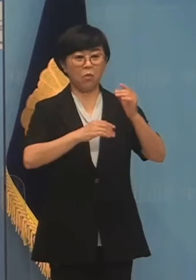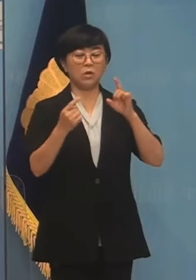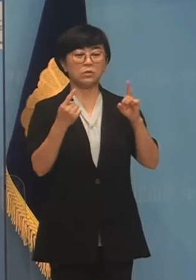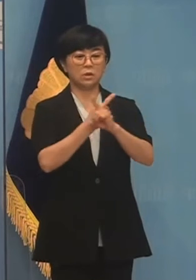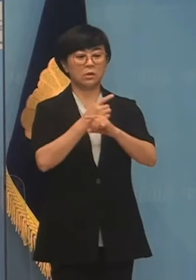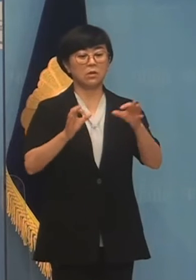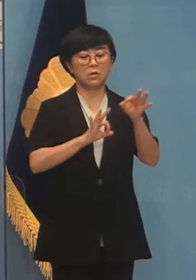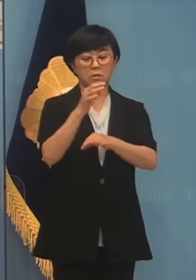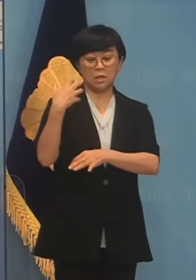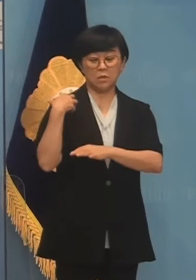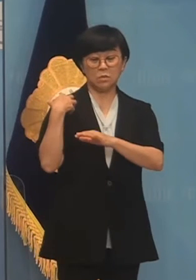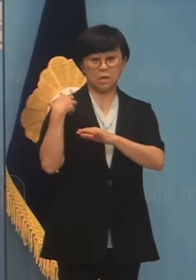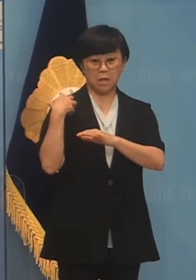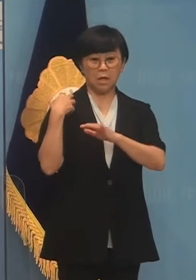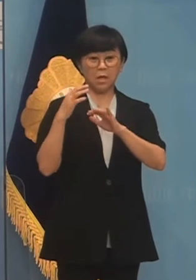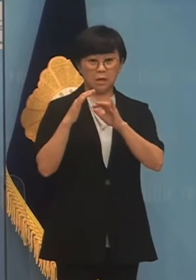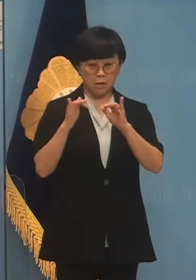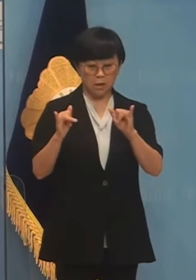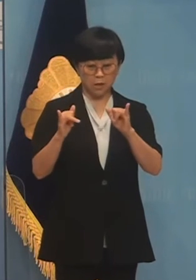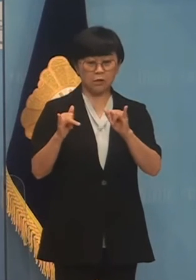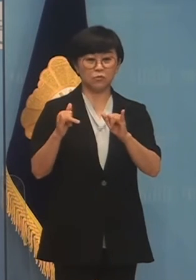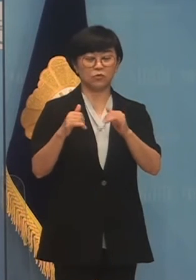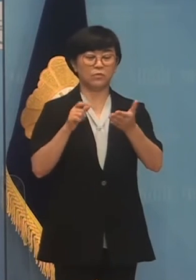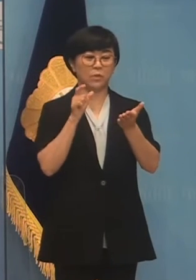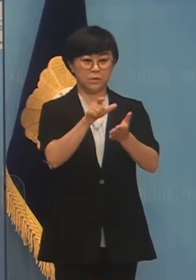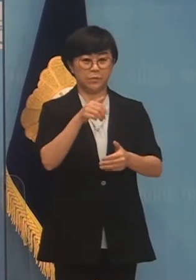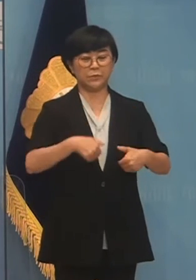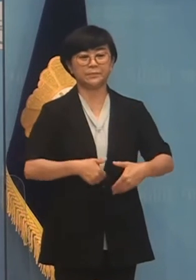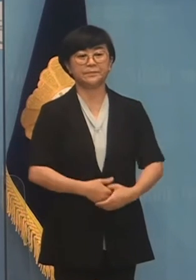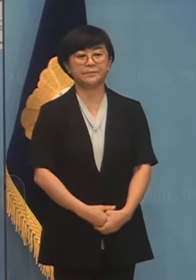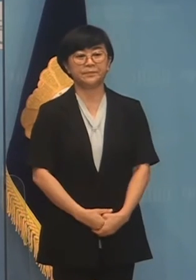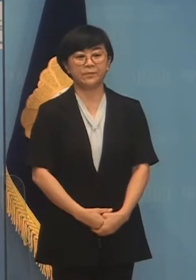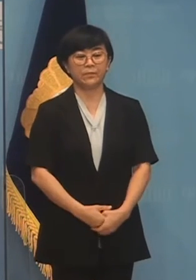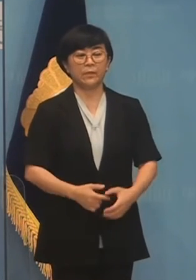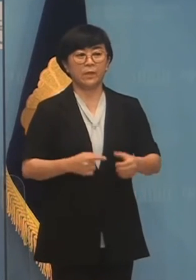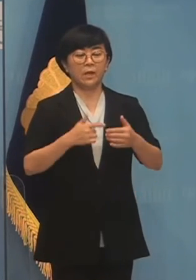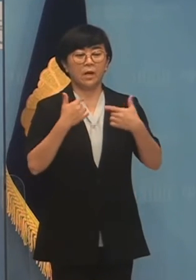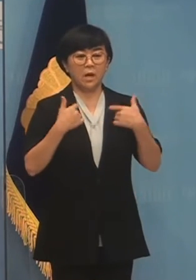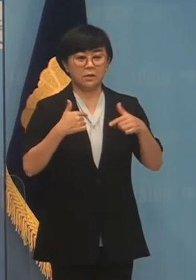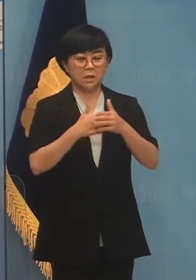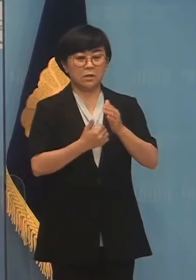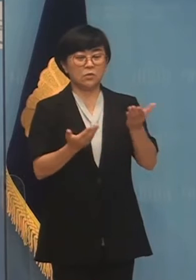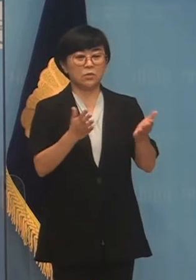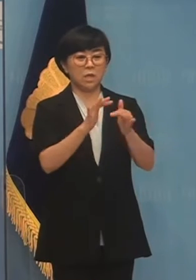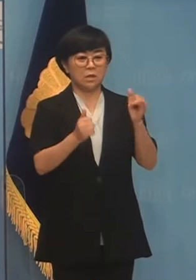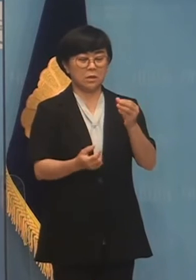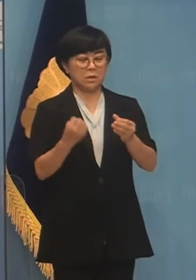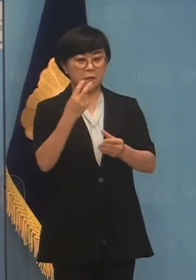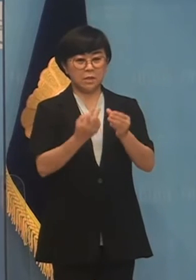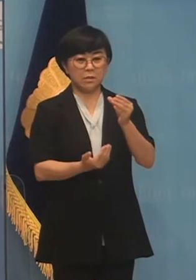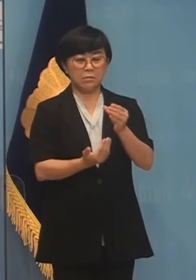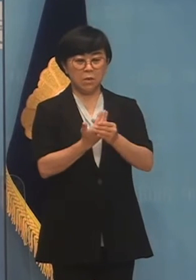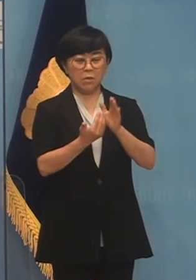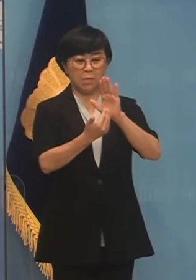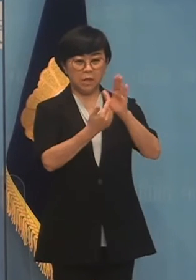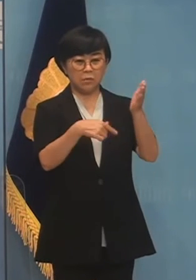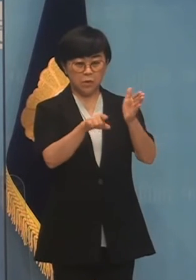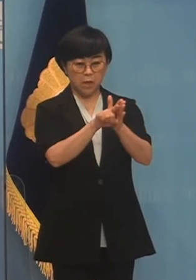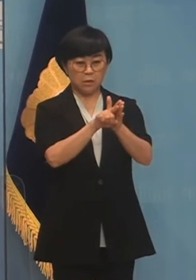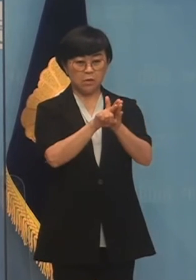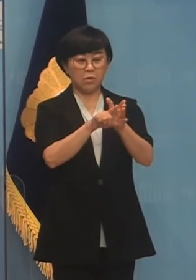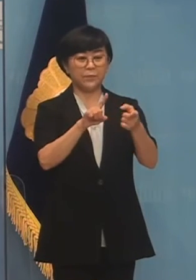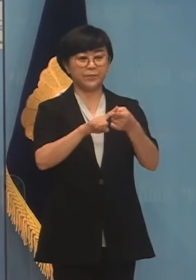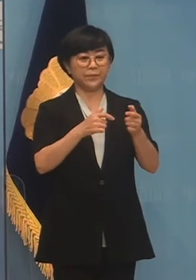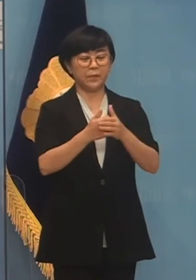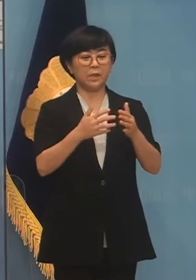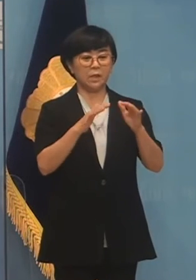경영 책임자의 의무로 명시해야 합니다. 또한 매년 종사자의 재해방에 필요한 인력, 시설 및 장비 등을